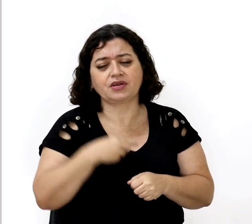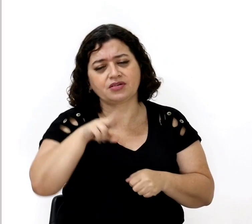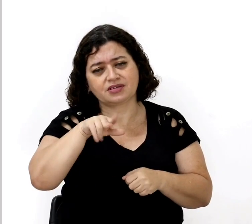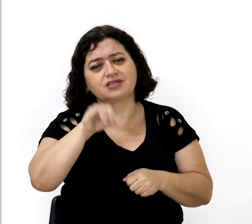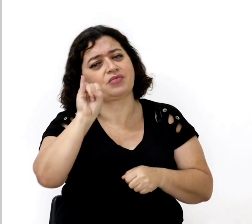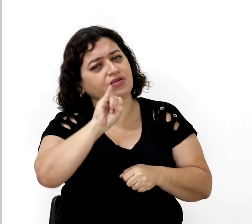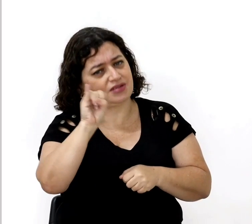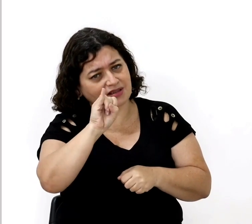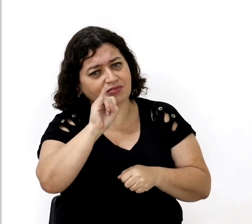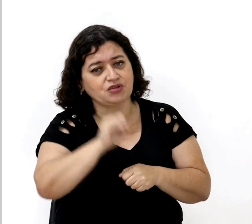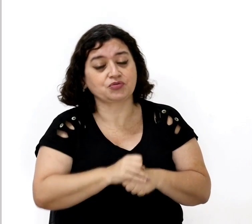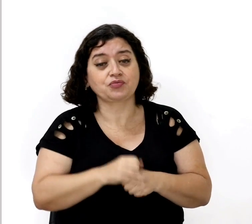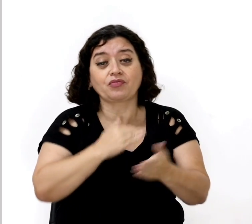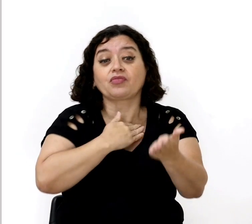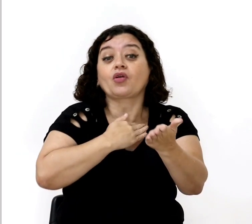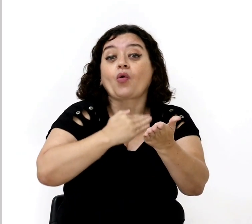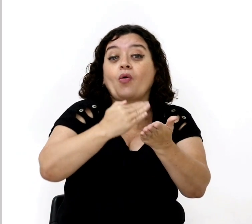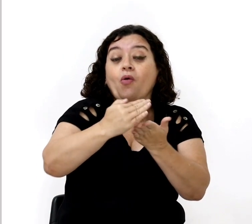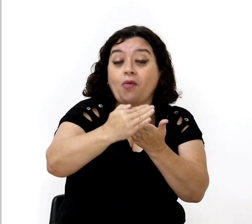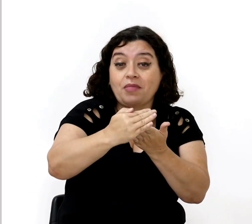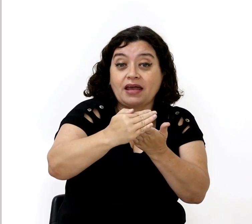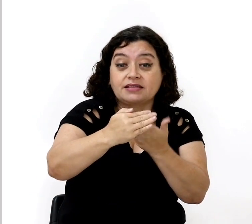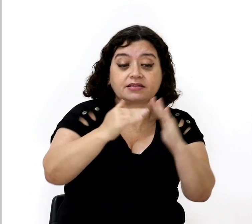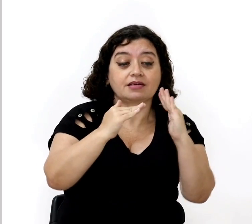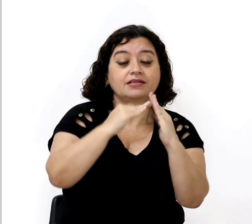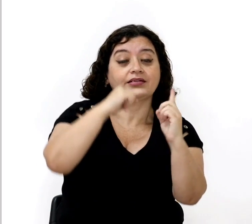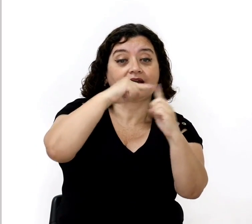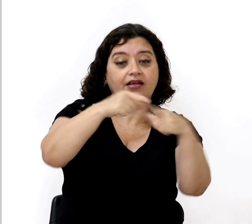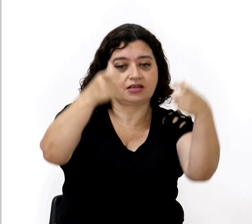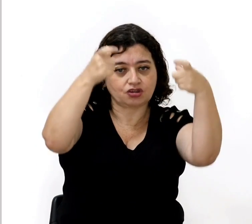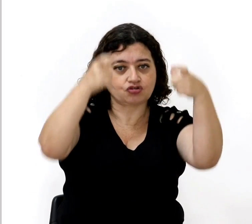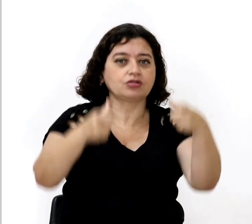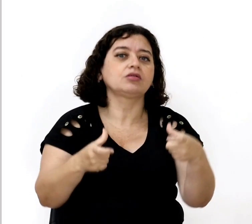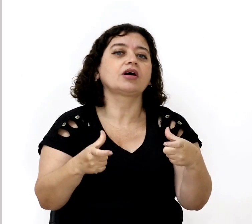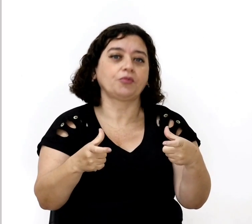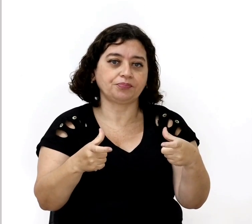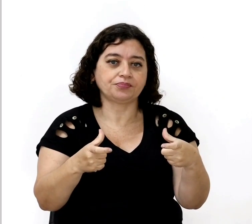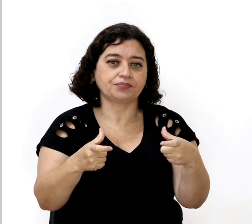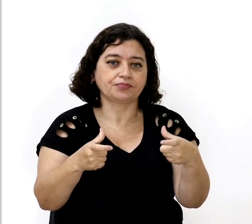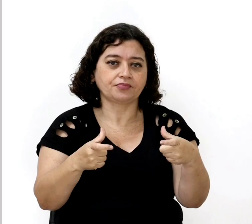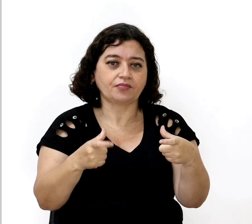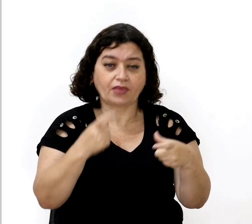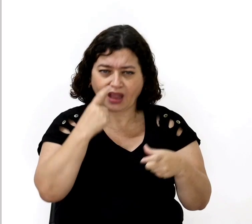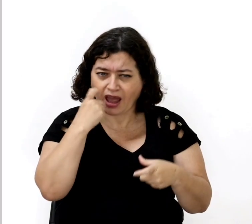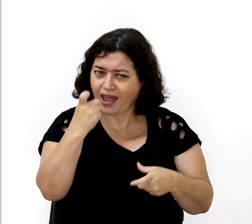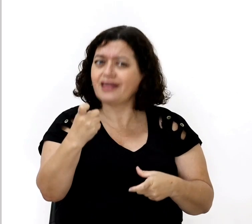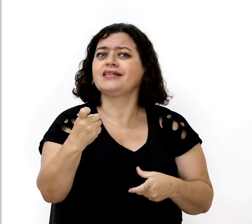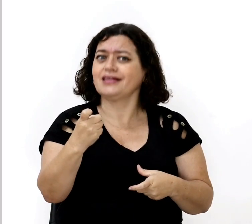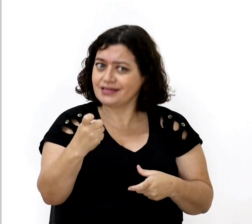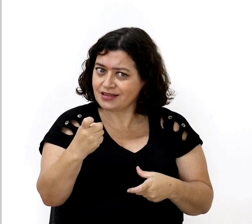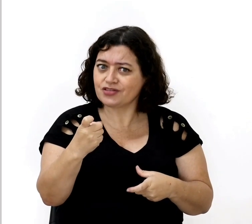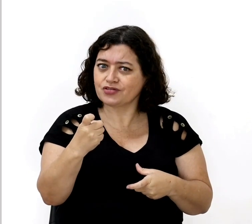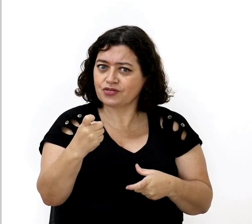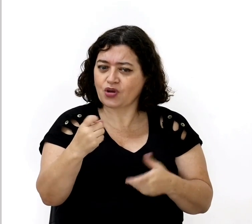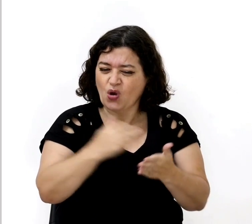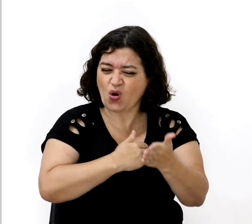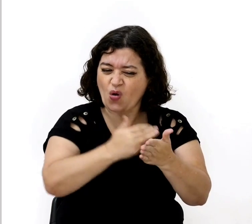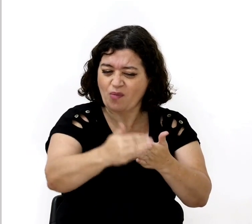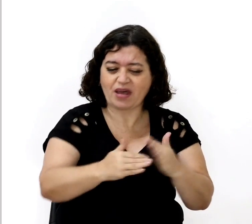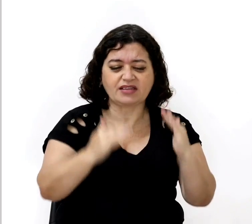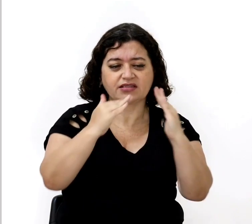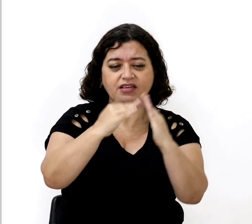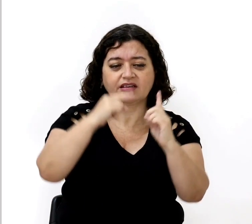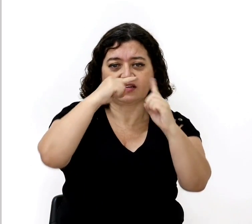meus irmãos e minhas irmãs, isso começa na igreja local. É interessante essa expressão.